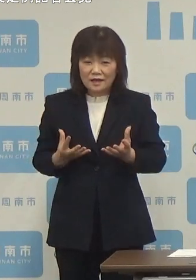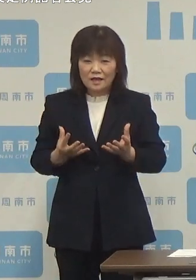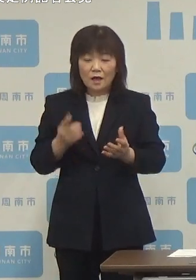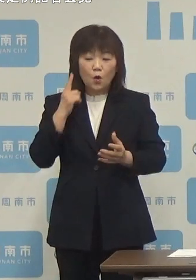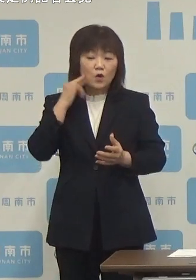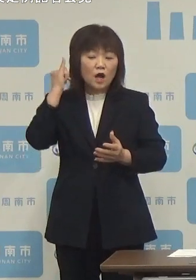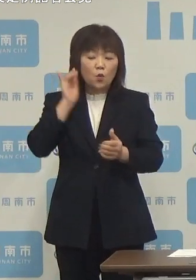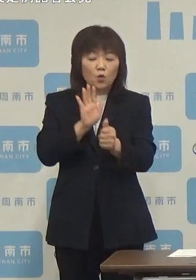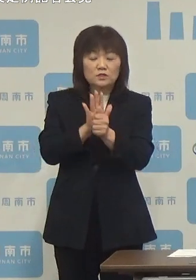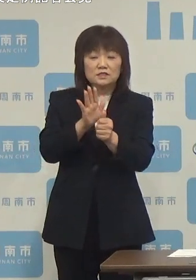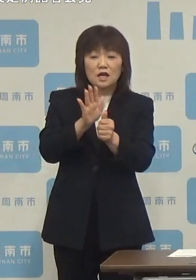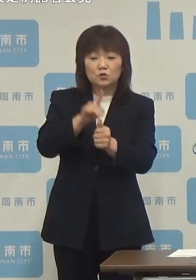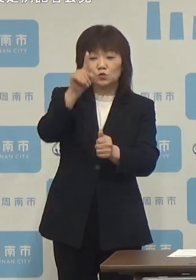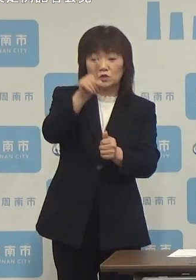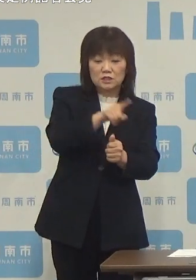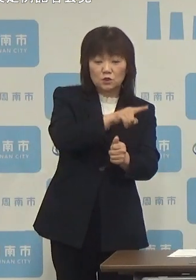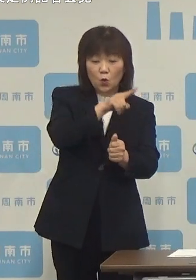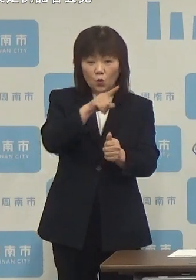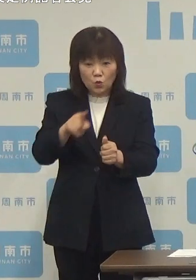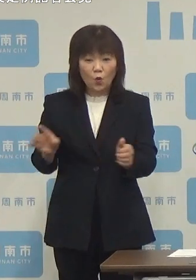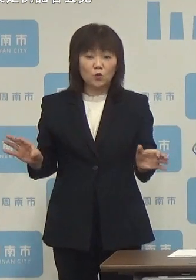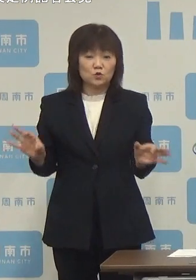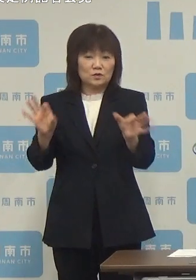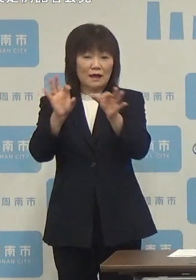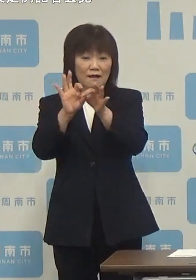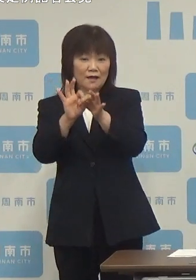親子を支える人とつながり